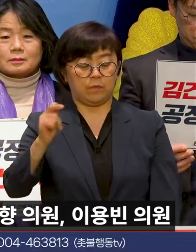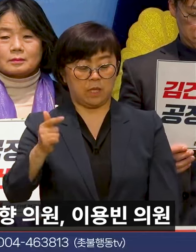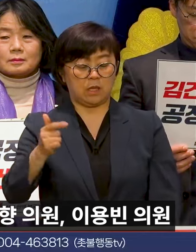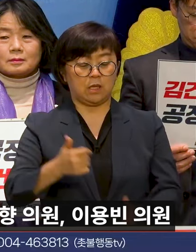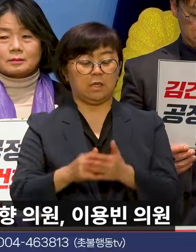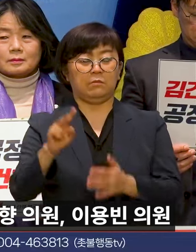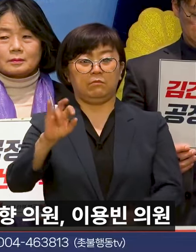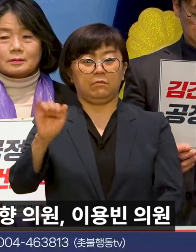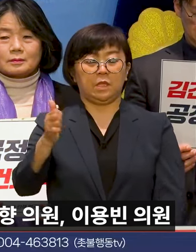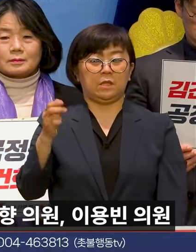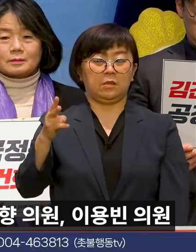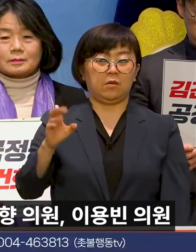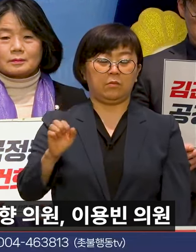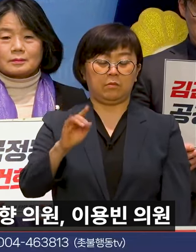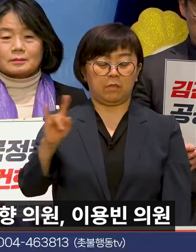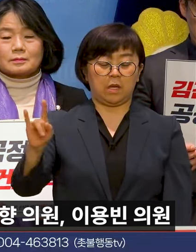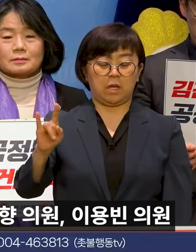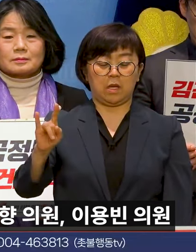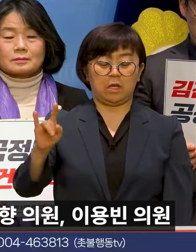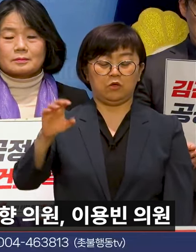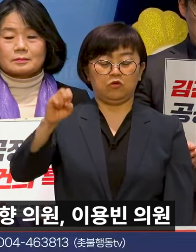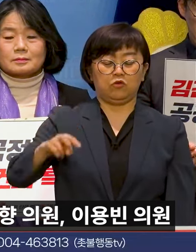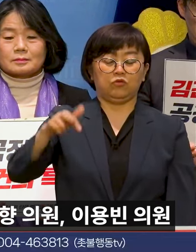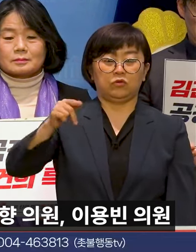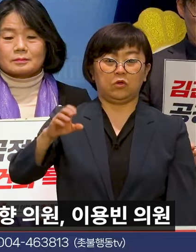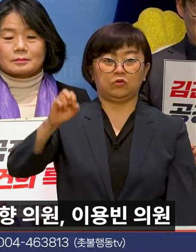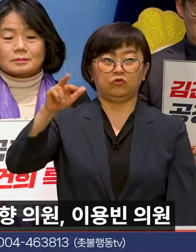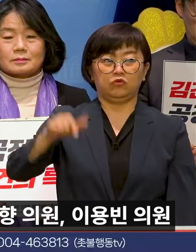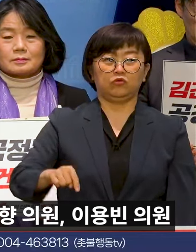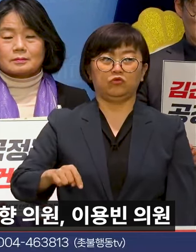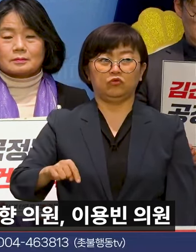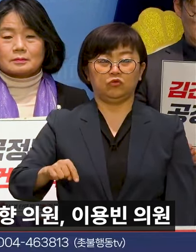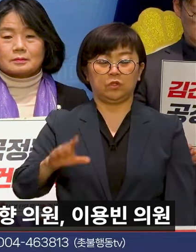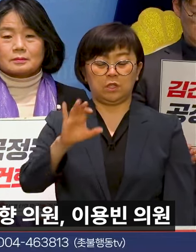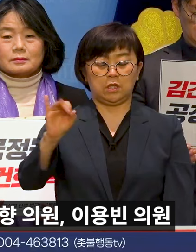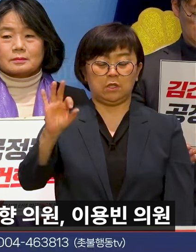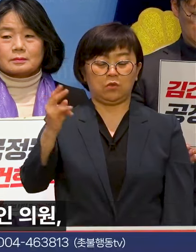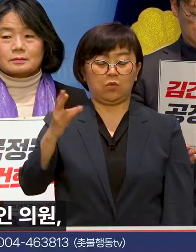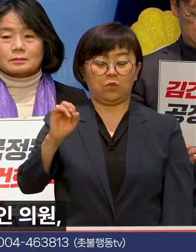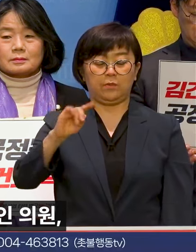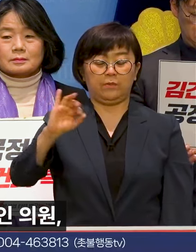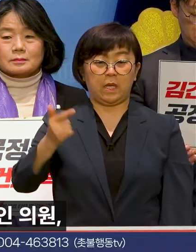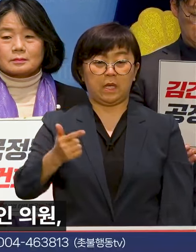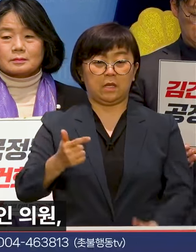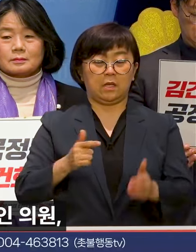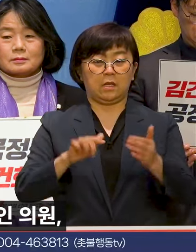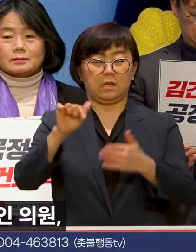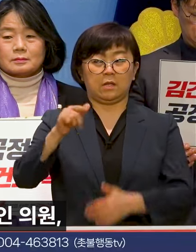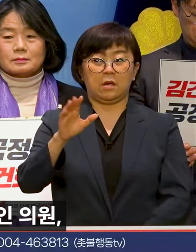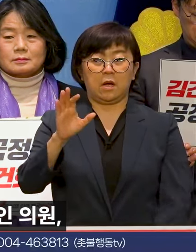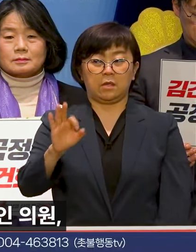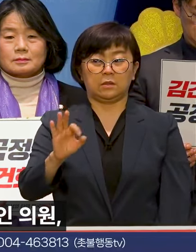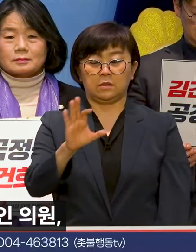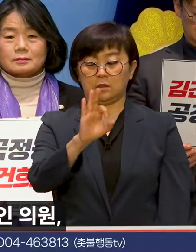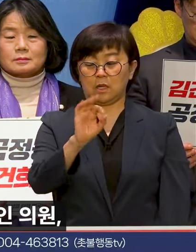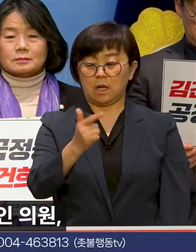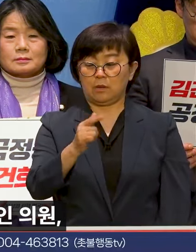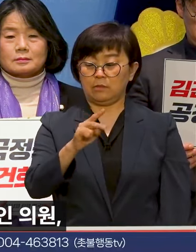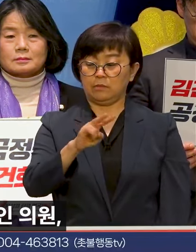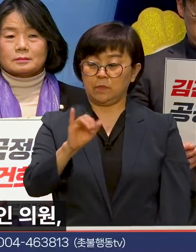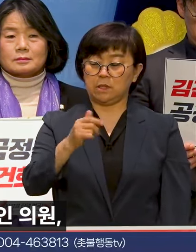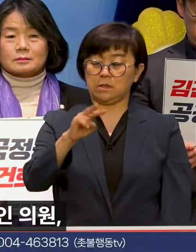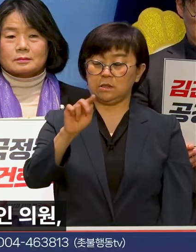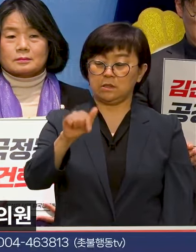원의원 정원의원 윤의원 이용의원 성희원 안민석의원